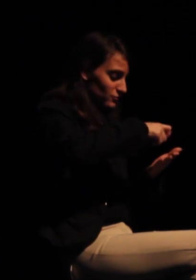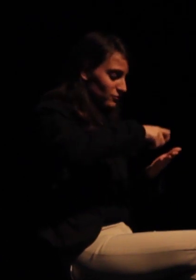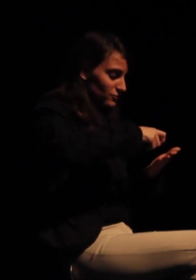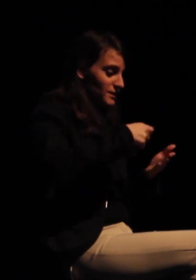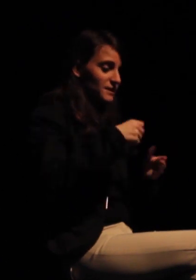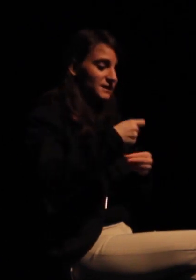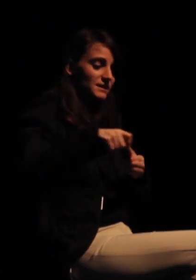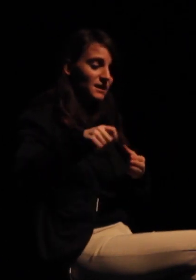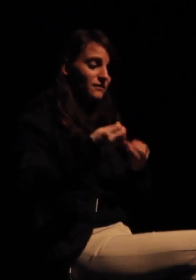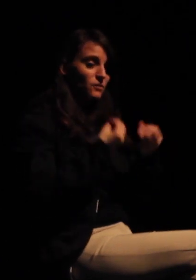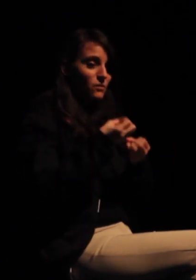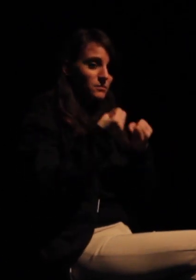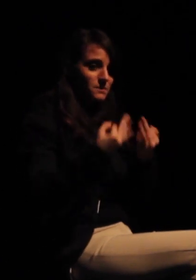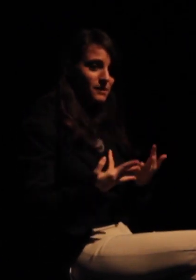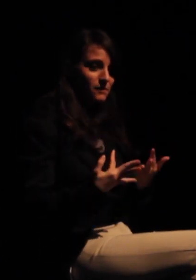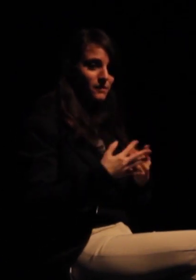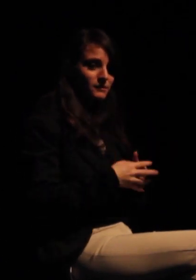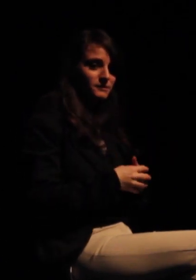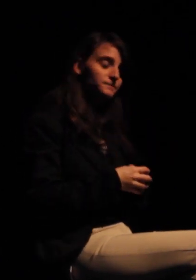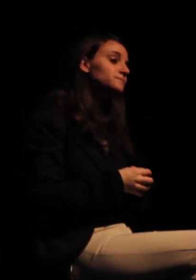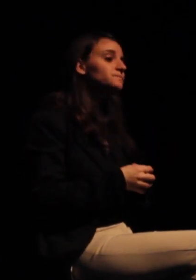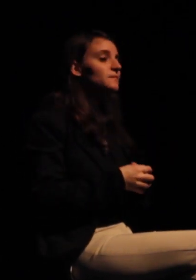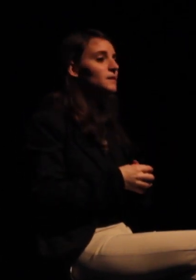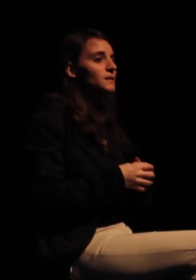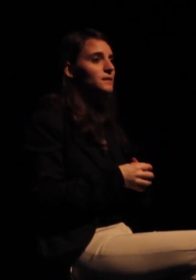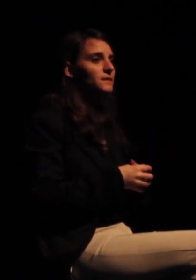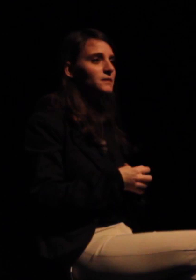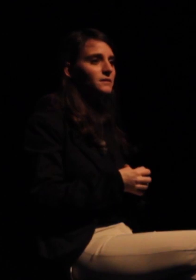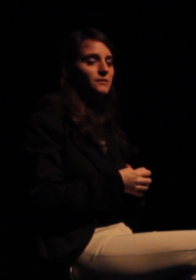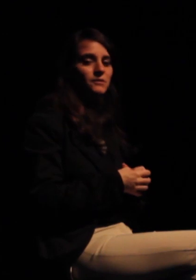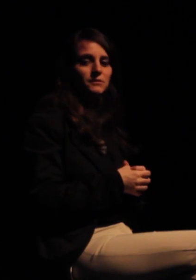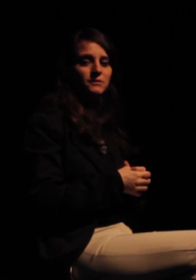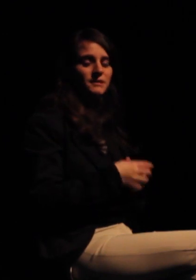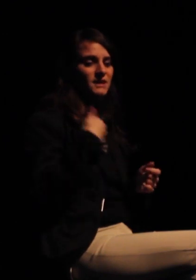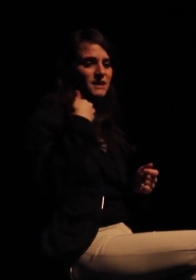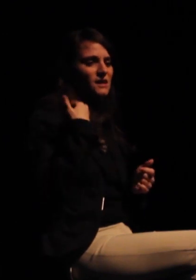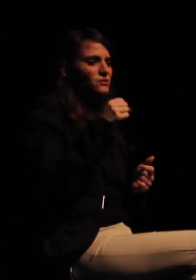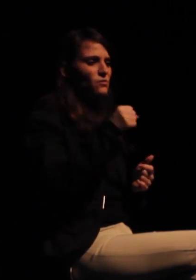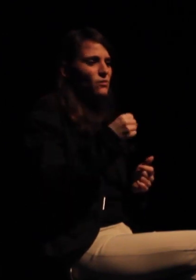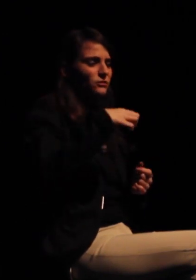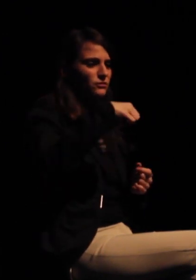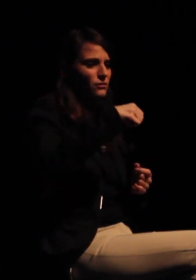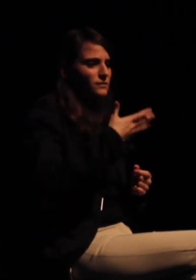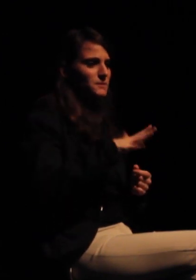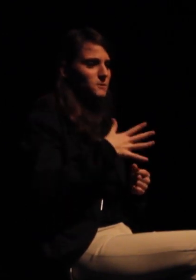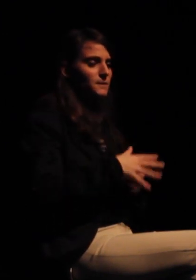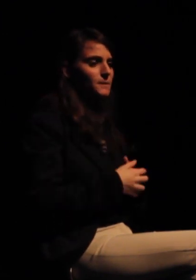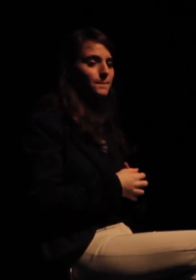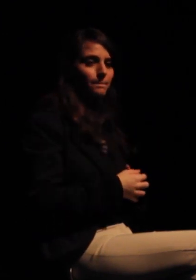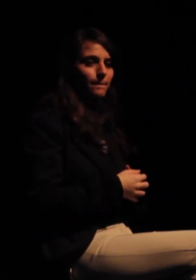do seu jeito. Pega os mesmos personagens, a mesma situação. Nós tínhamos 8, 9 anos. E